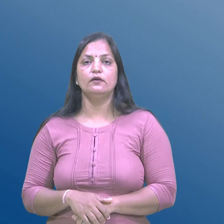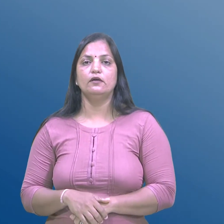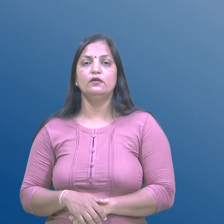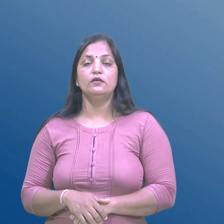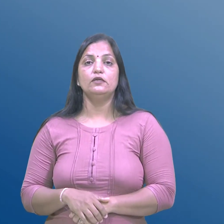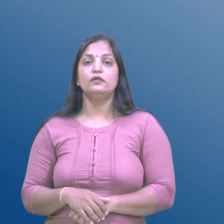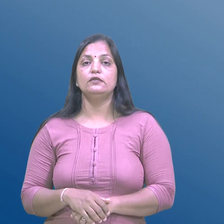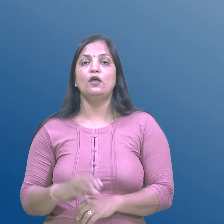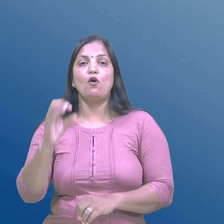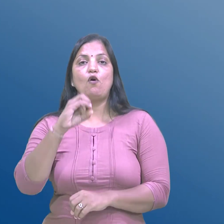આવતા